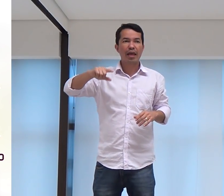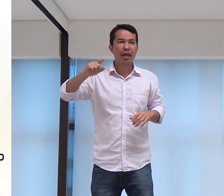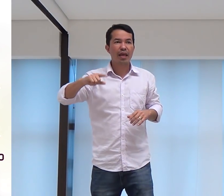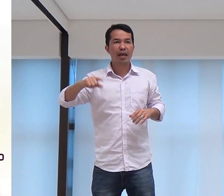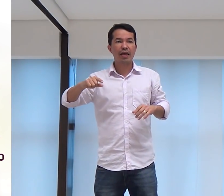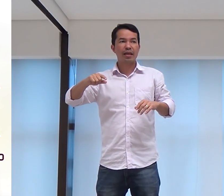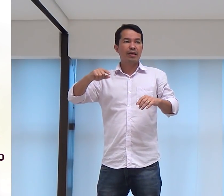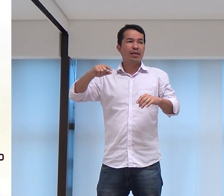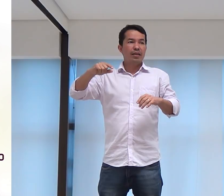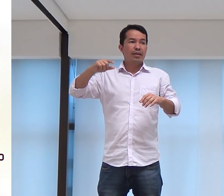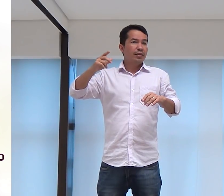seriam